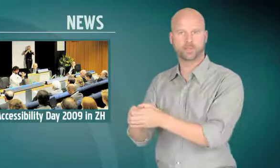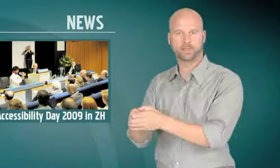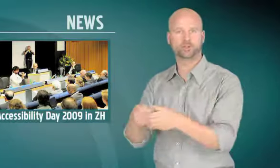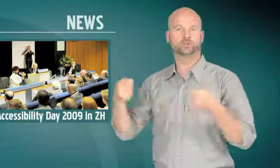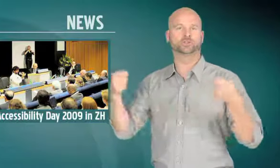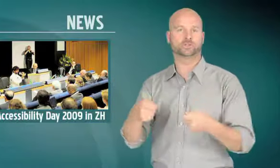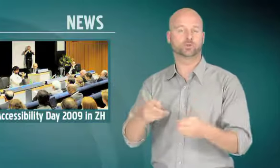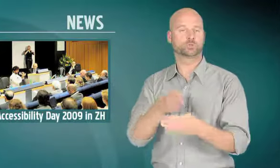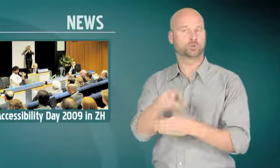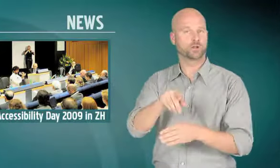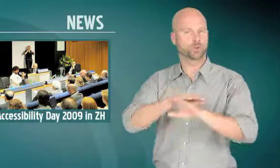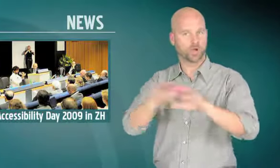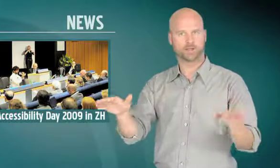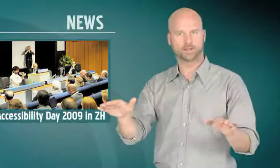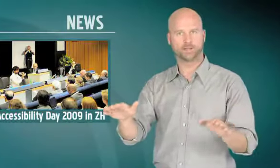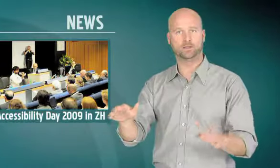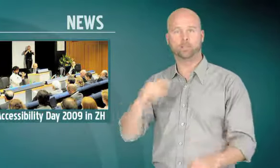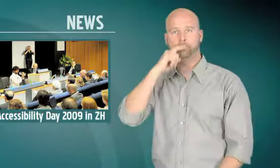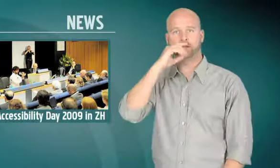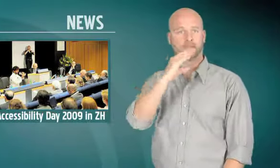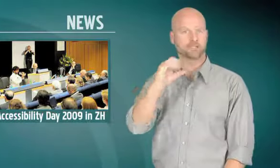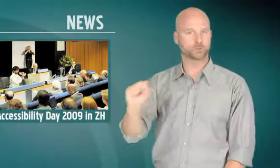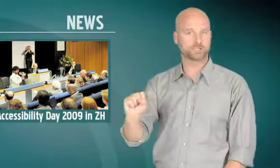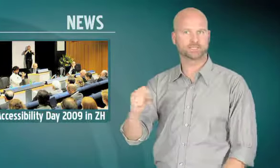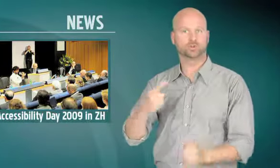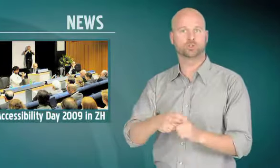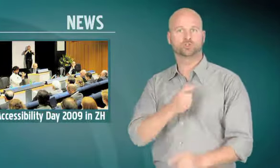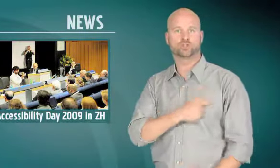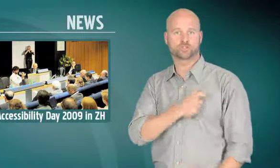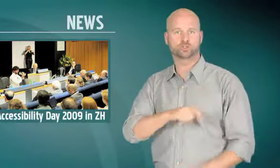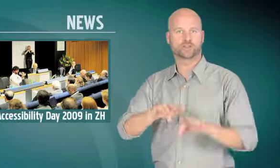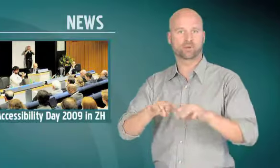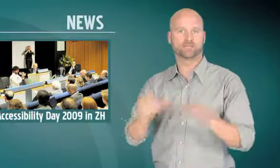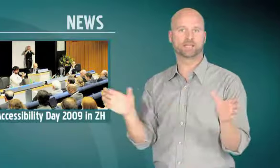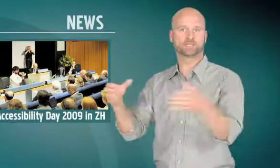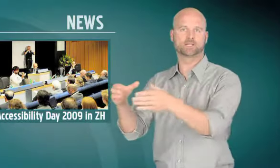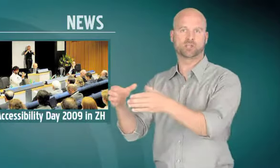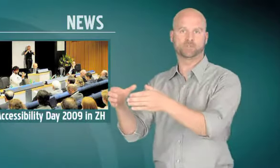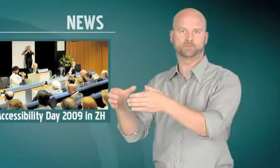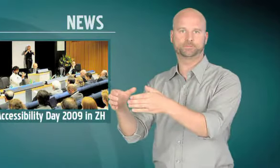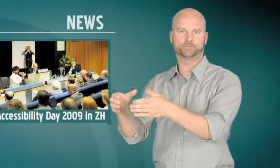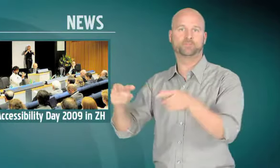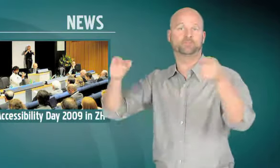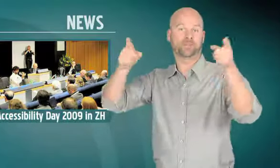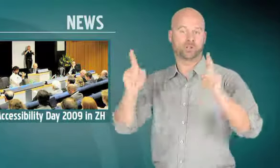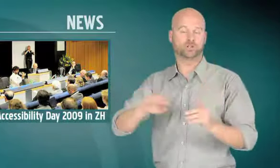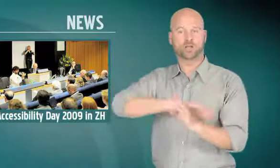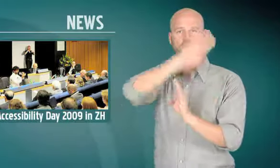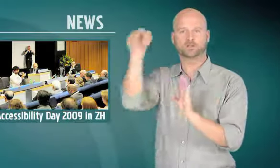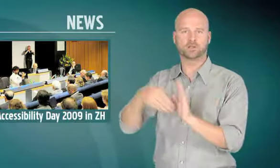Zugang für alle, der Credit Suisse und der Schweizer Informatikgesellschaft. Während der gesamten Veranstaltung